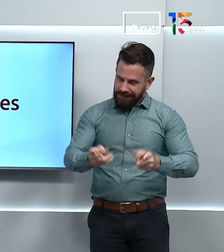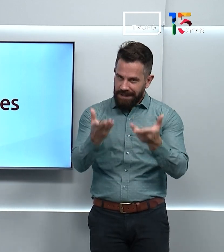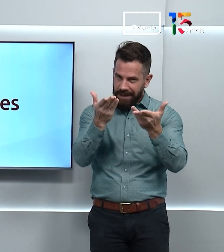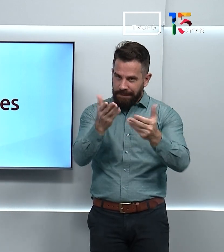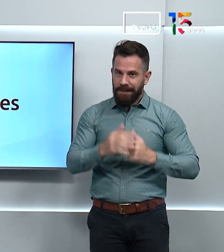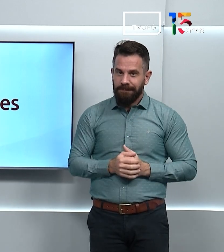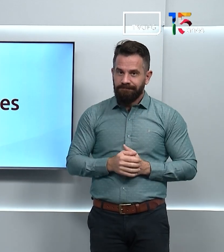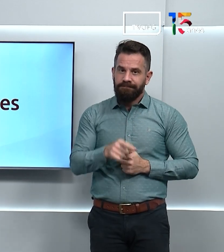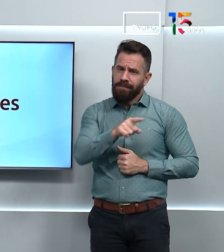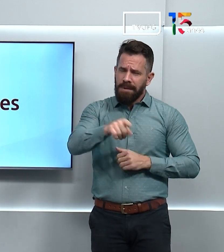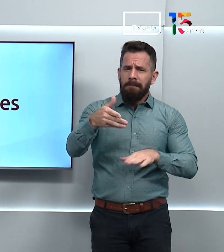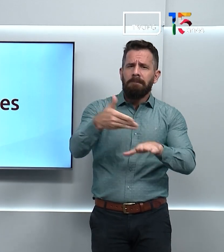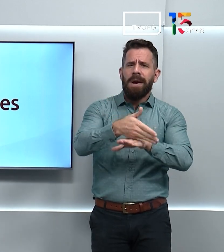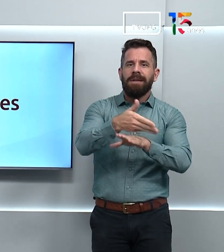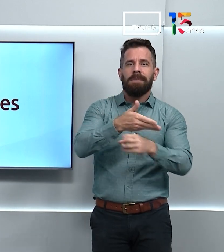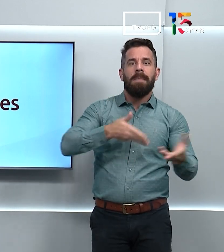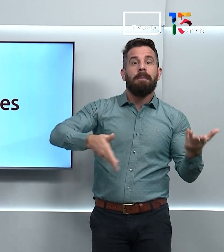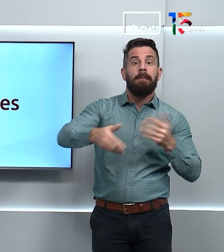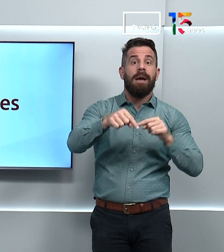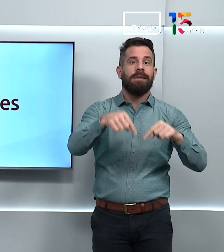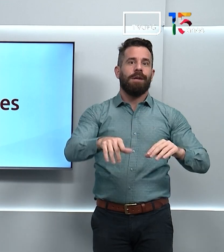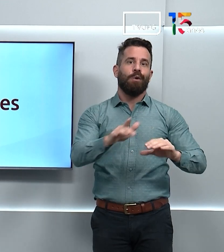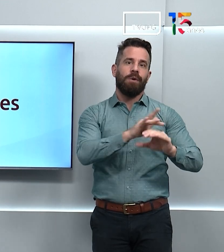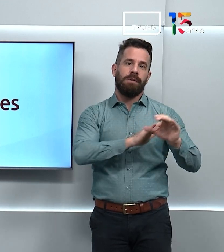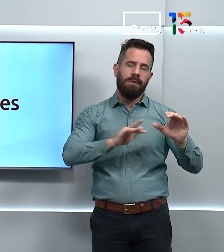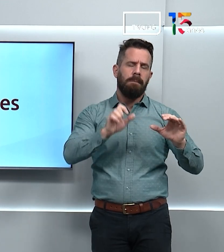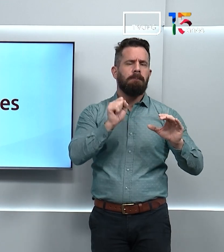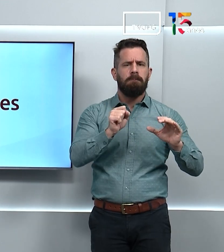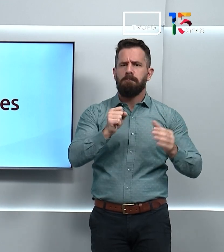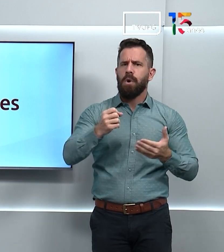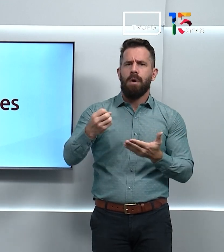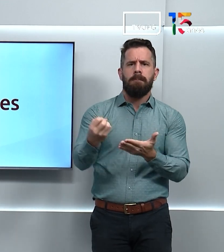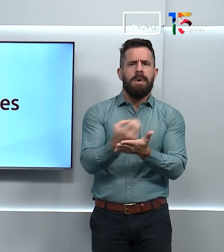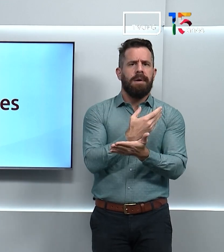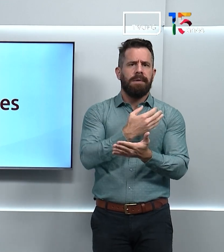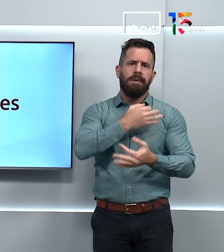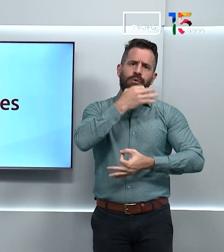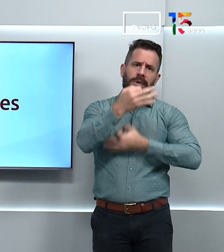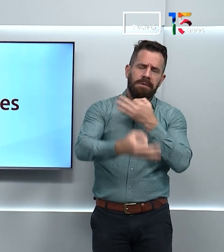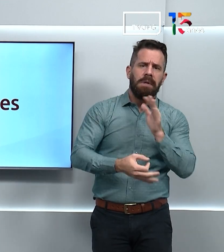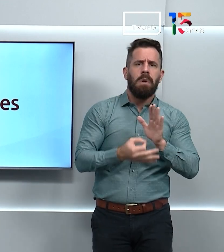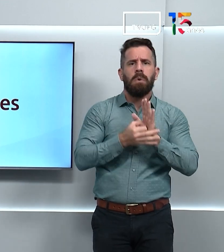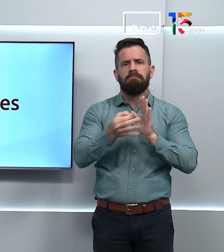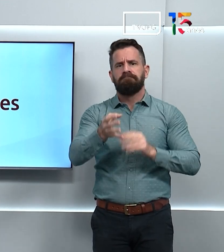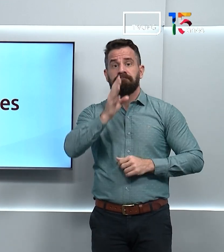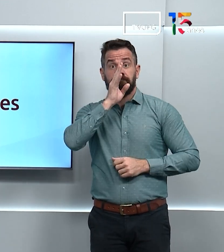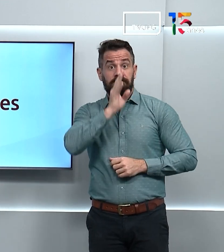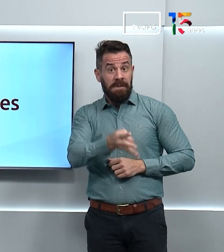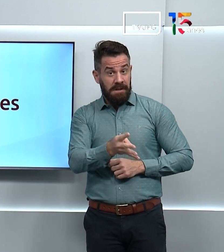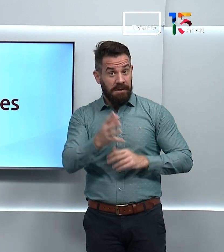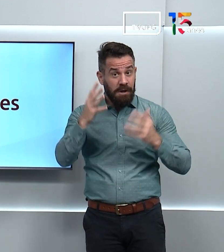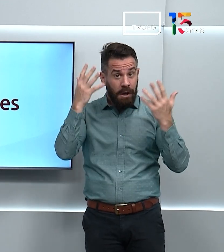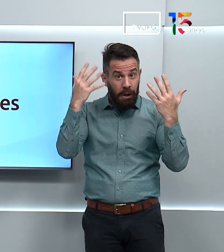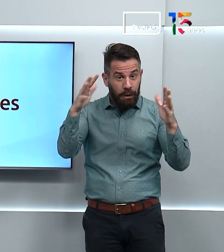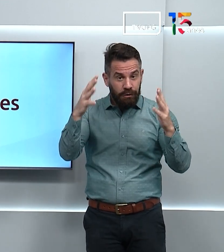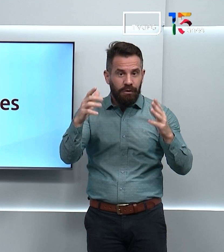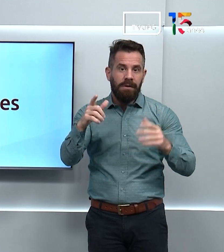Participe do Conexões, mande a sua sugestão, sua crítica, o seu elogio ao nosso WhatsApp aqui na tela,